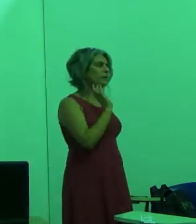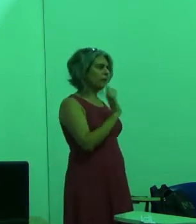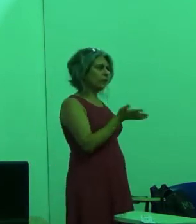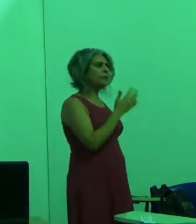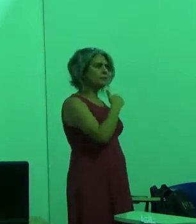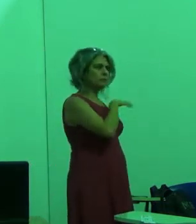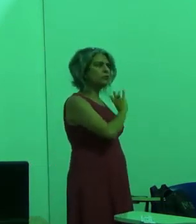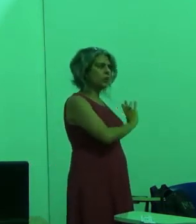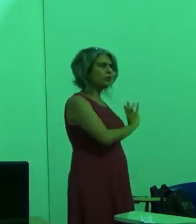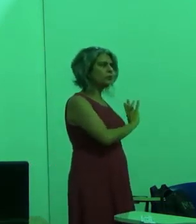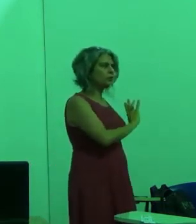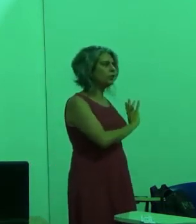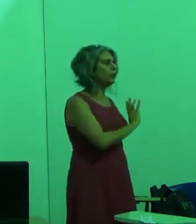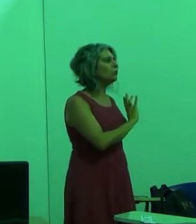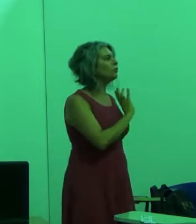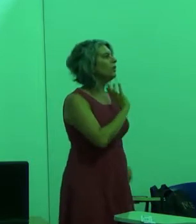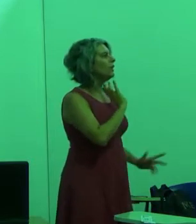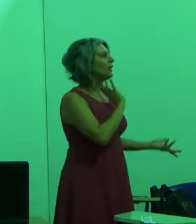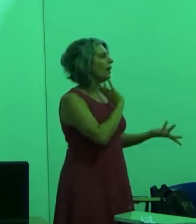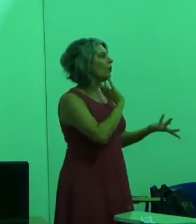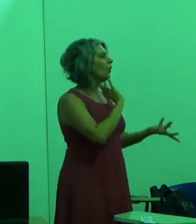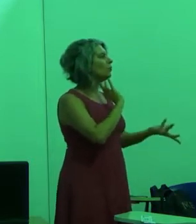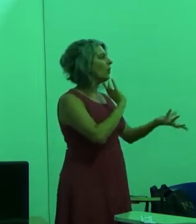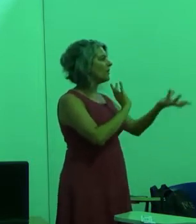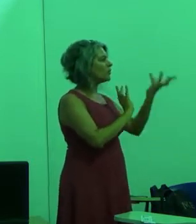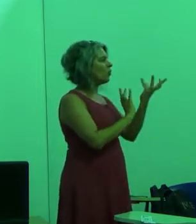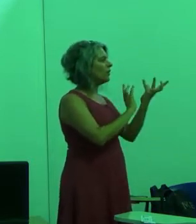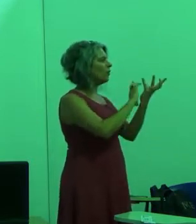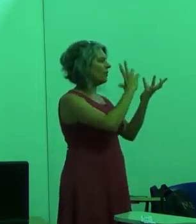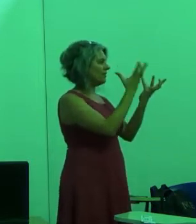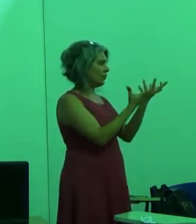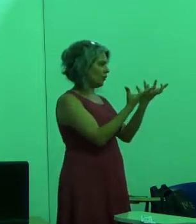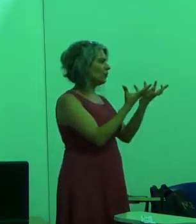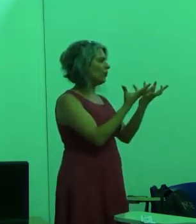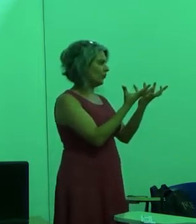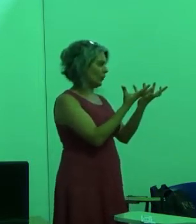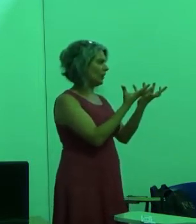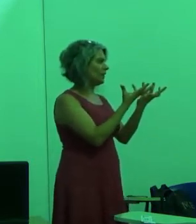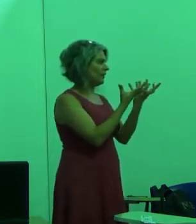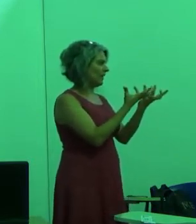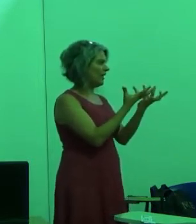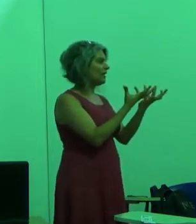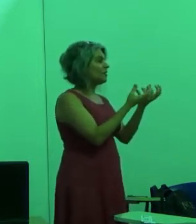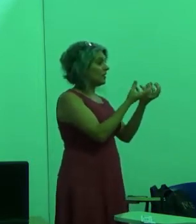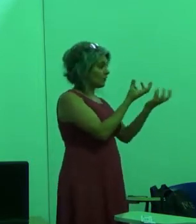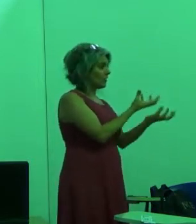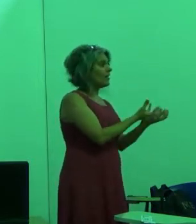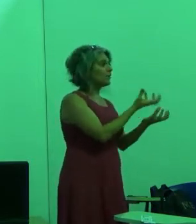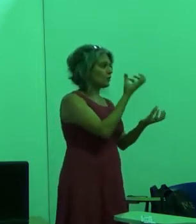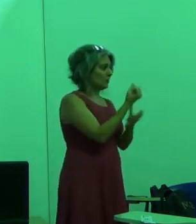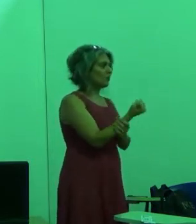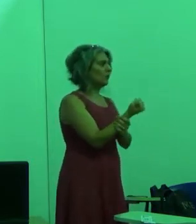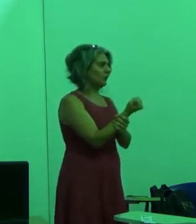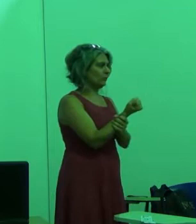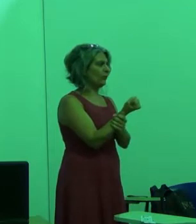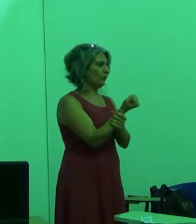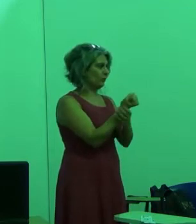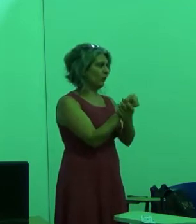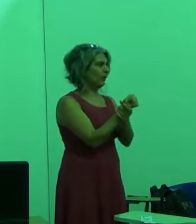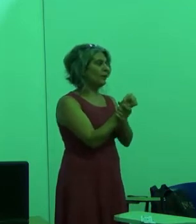vem dos gregos antigos, que é o quanto a pessoa não coincide com o autor. Né? Mas os traços de pessoa com o autor.